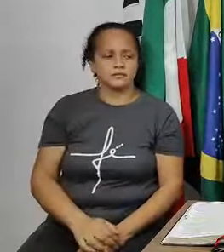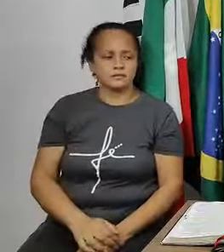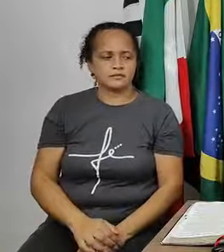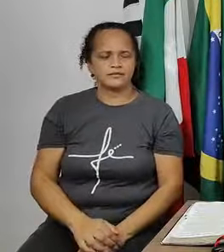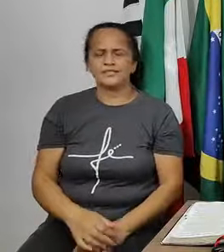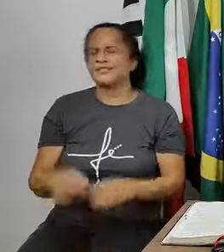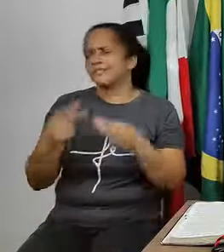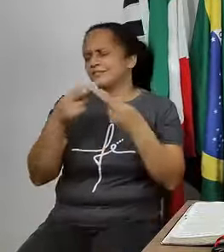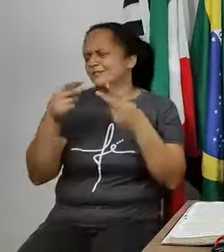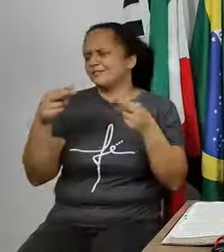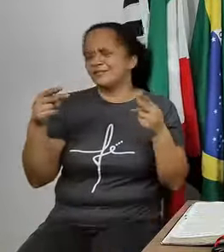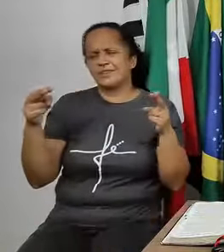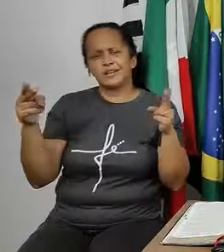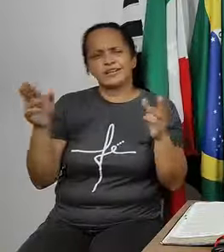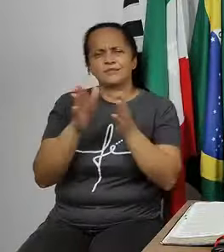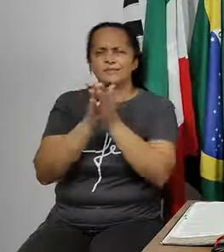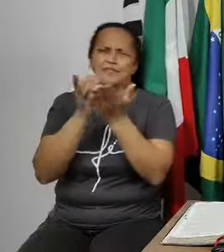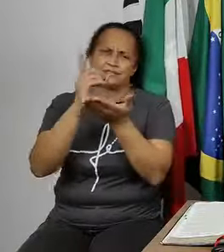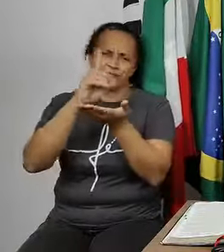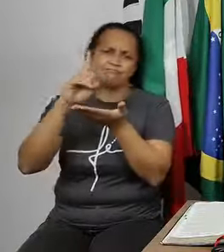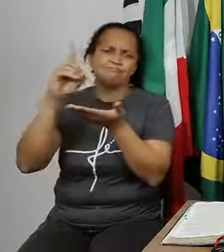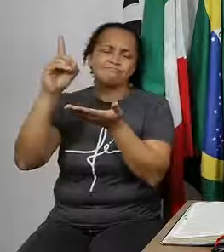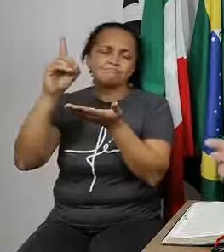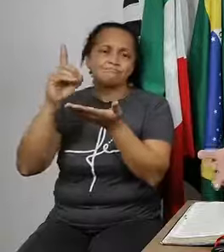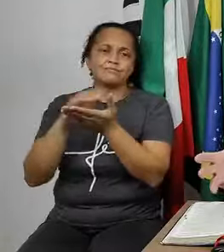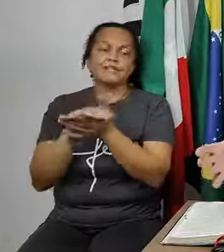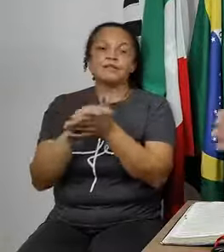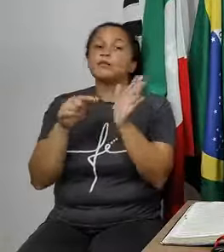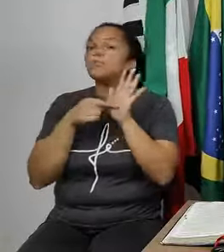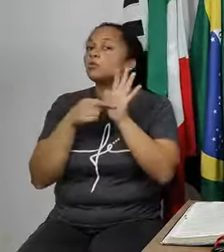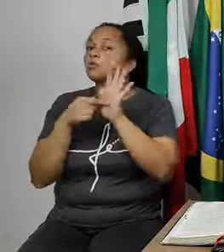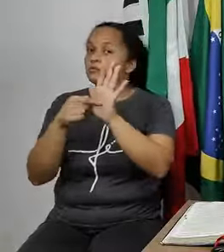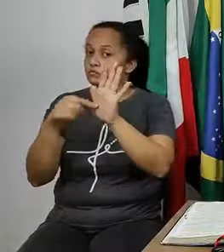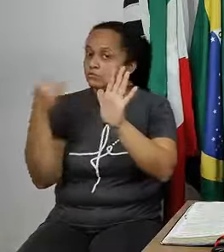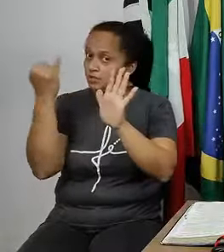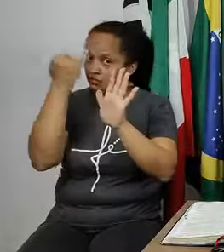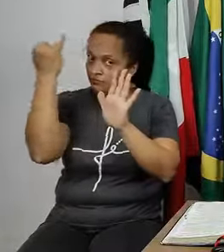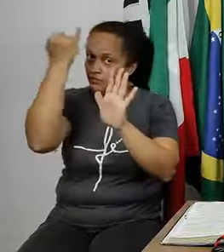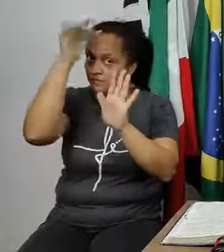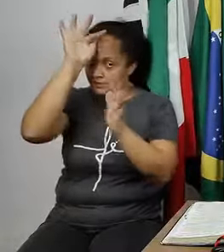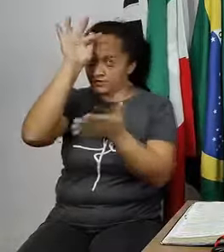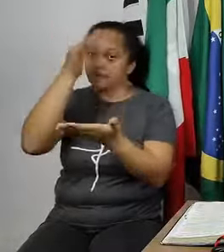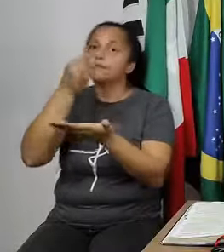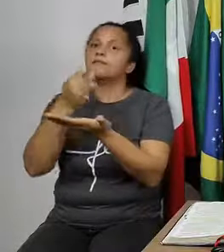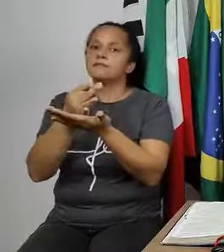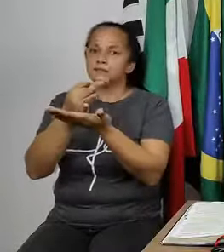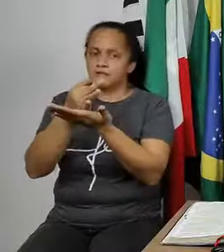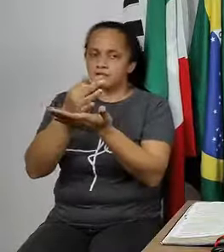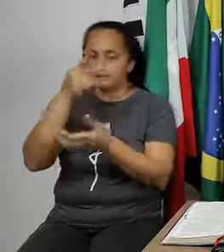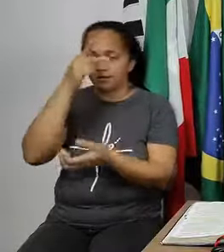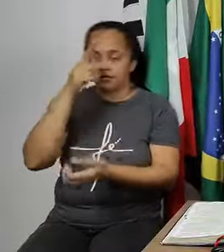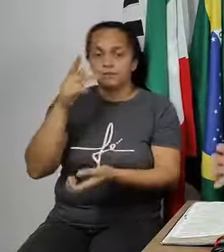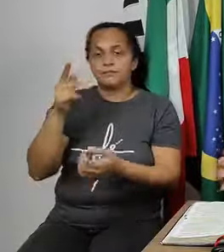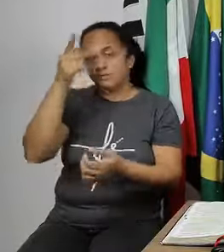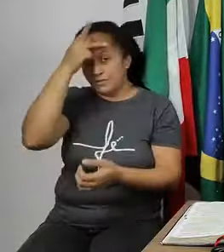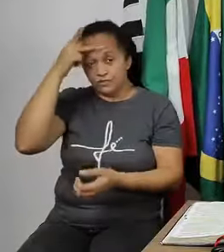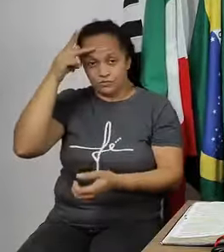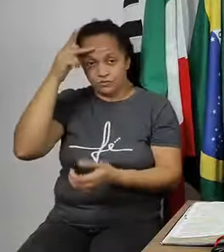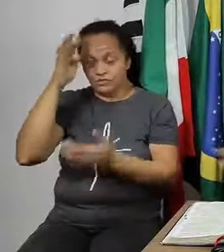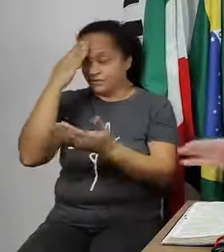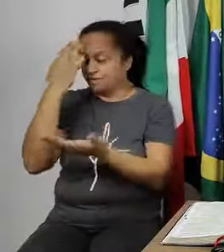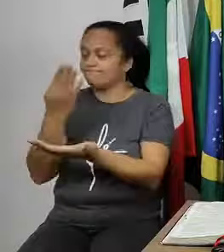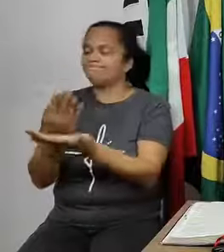lemos vários textos da Bíblia falando da importância da fé para a vida cristã. Sem